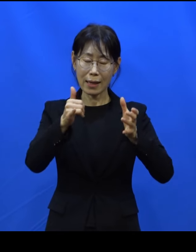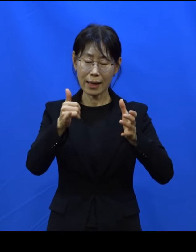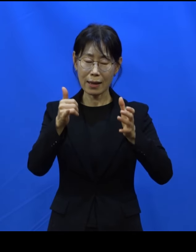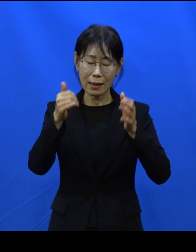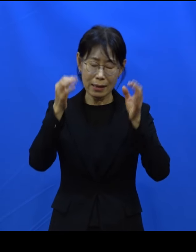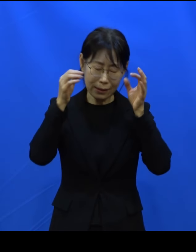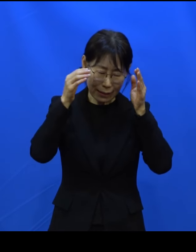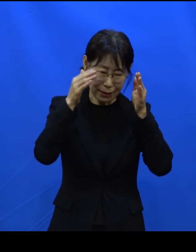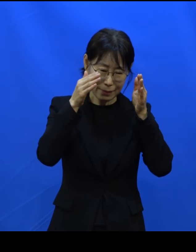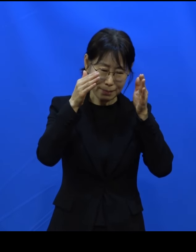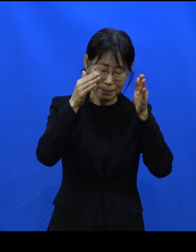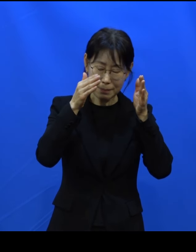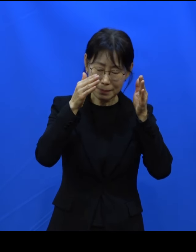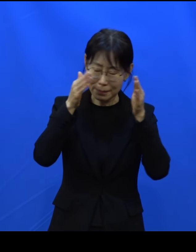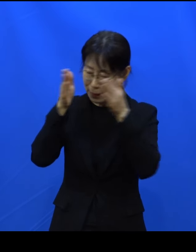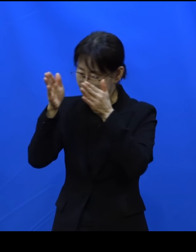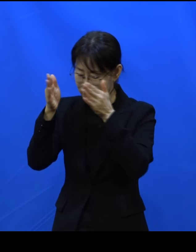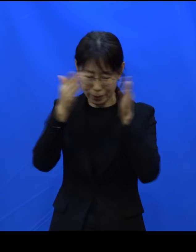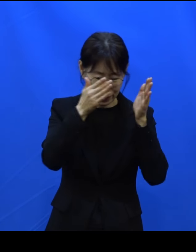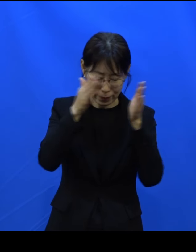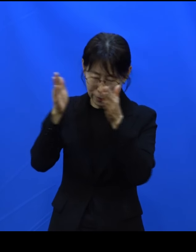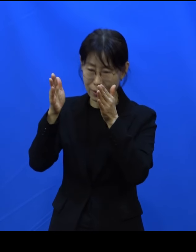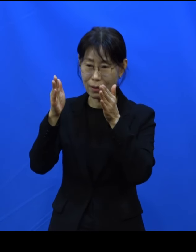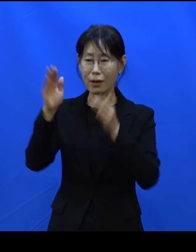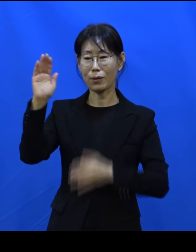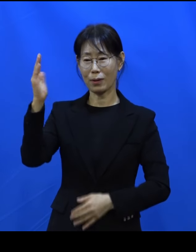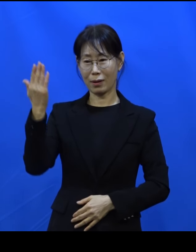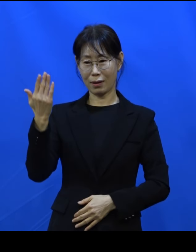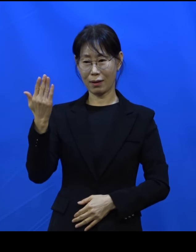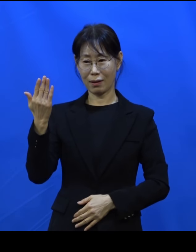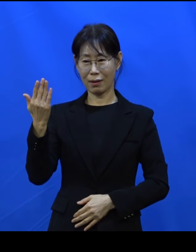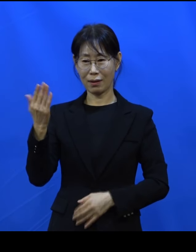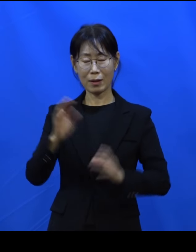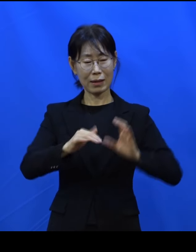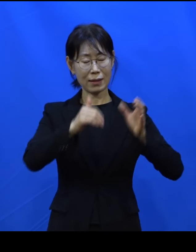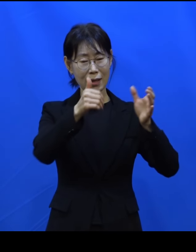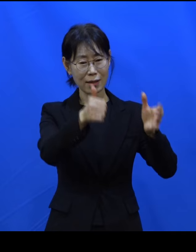대신 무엇을 바라보죠? 무엇을 주목하죠? 광고,